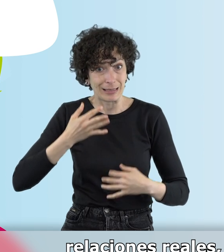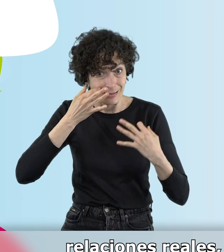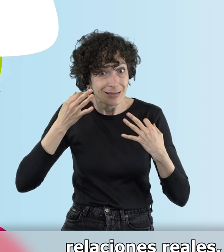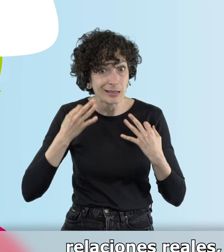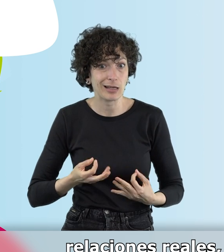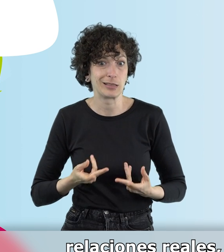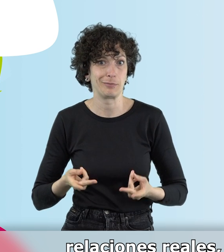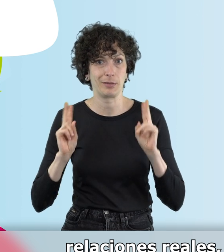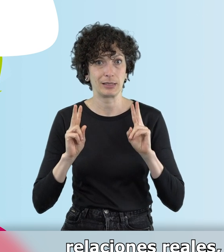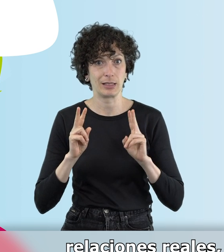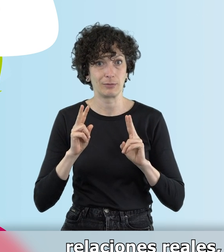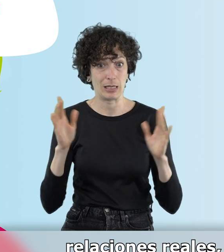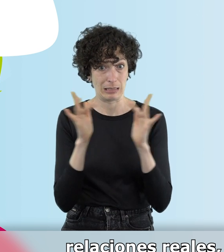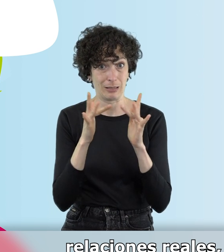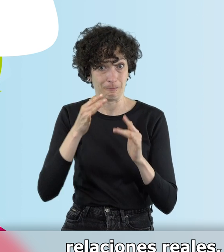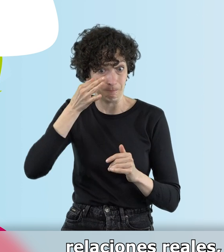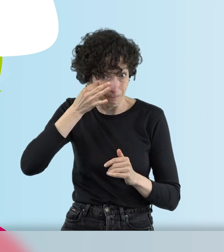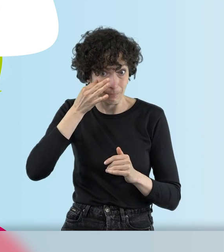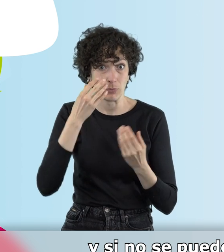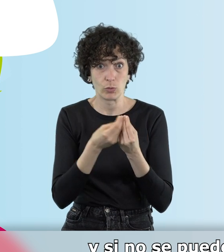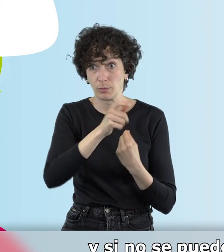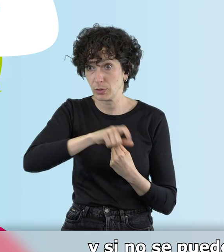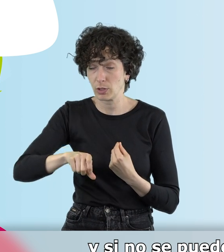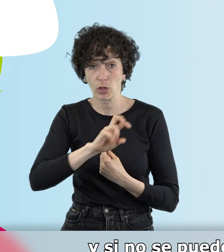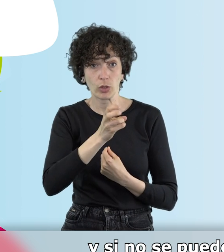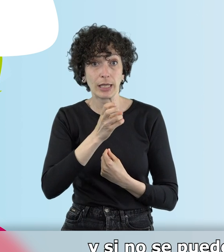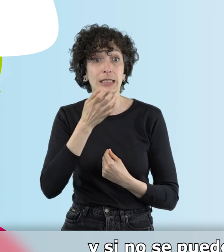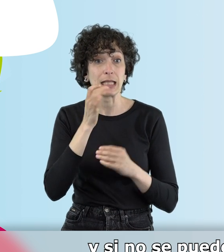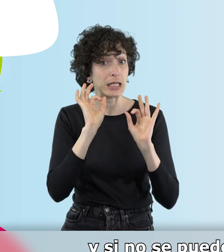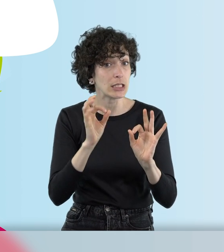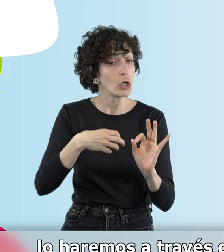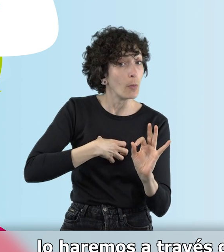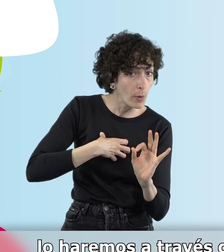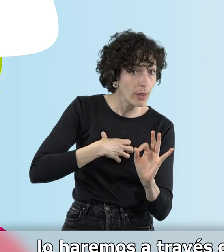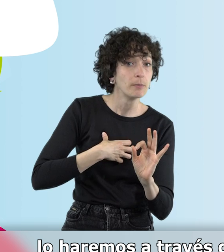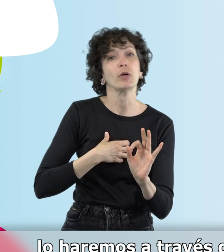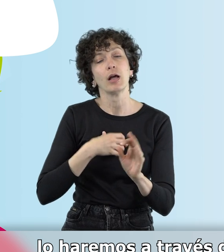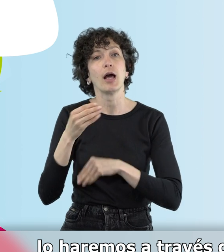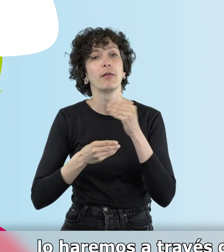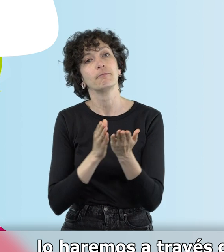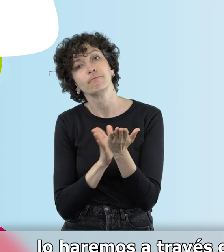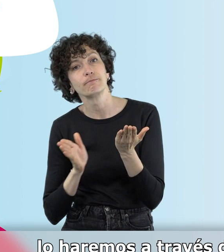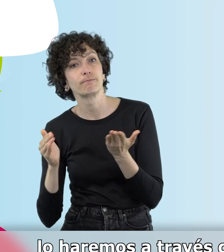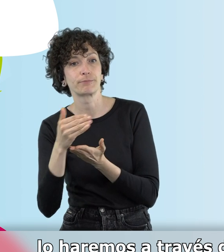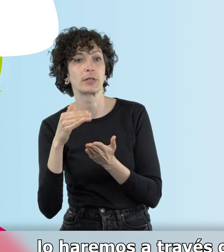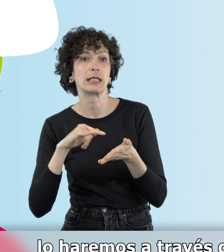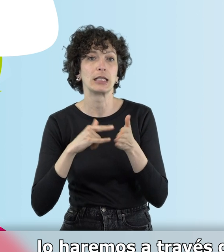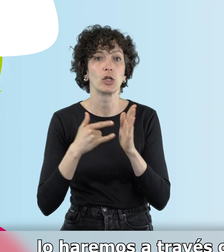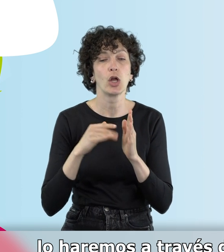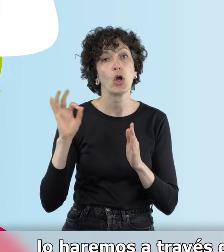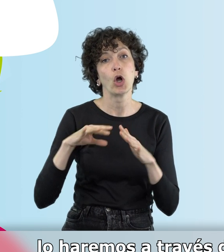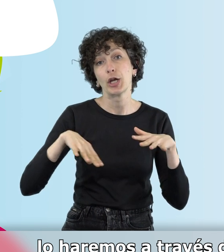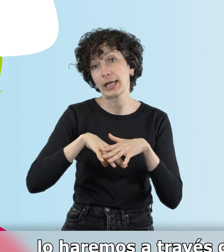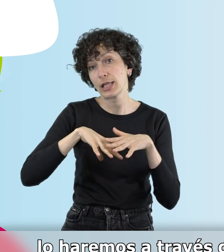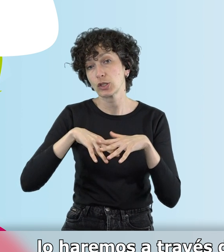relaciones reales, relaciones auténticas con otras personas. Y si no se pueden tener de esta forma, pues lo haremos a través de tecnologías o de